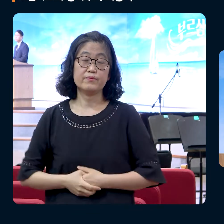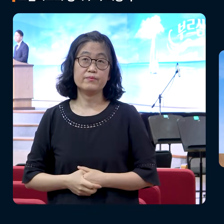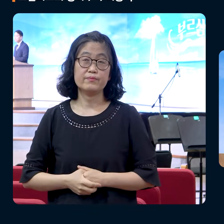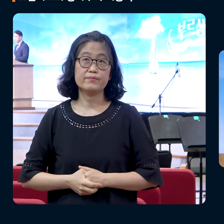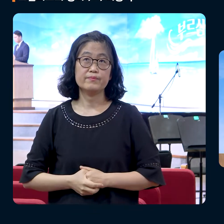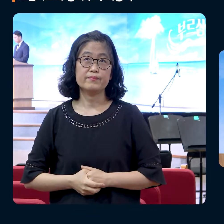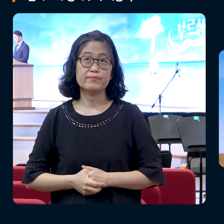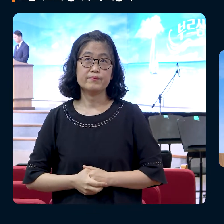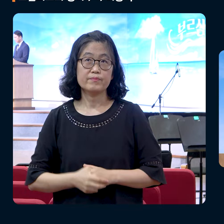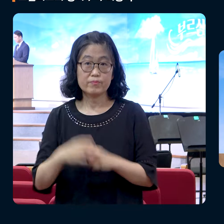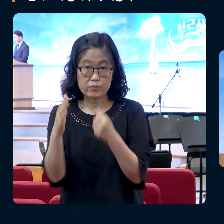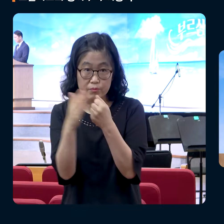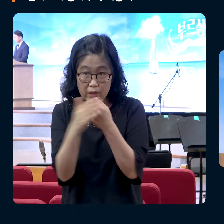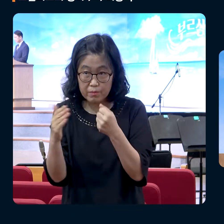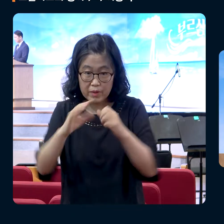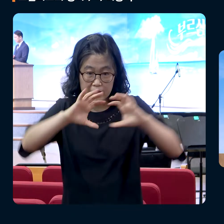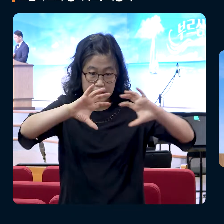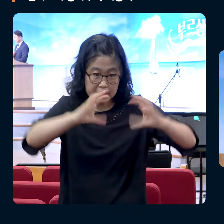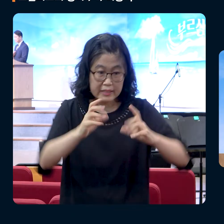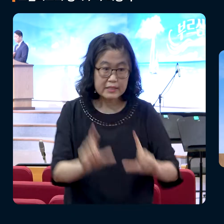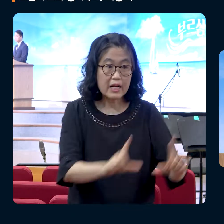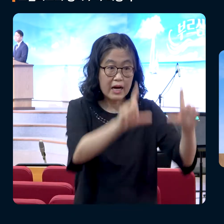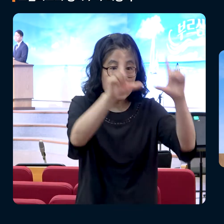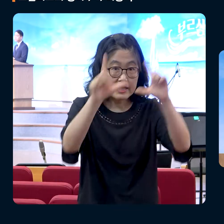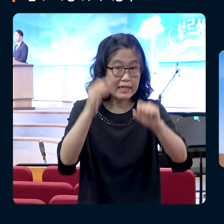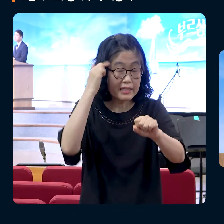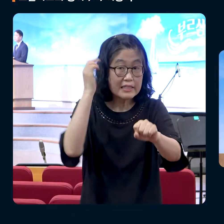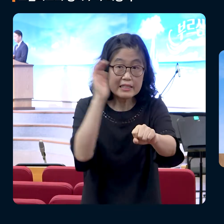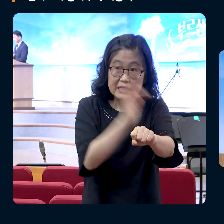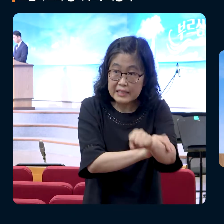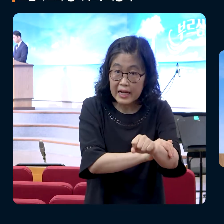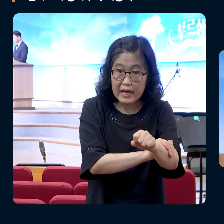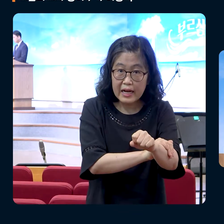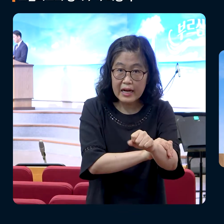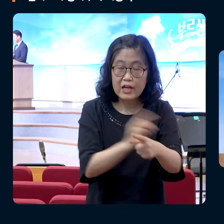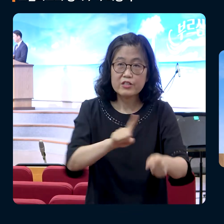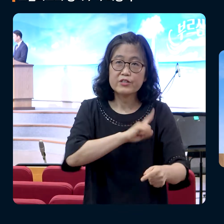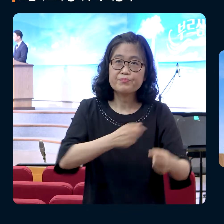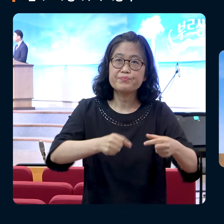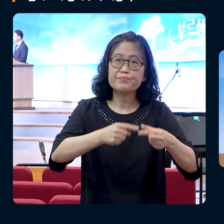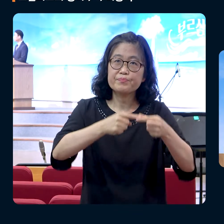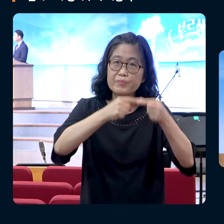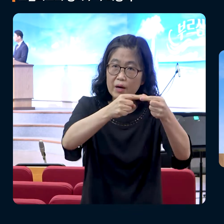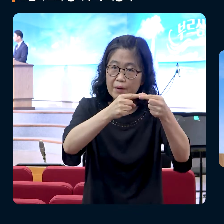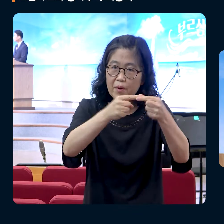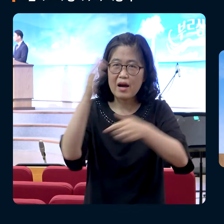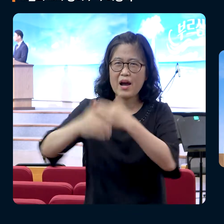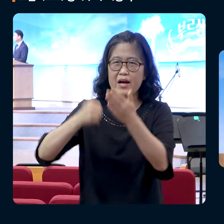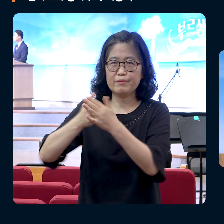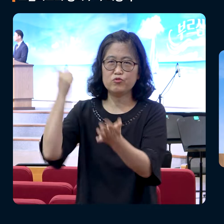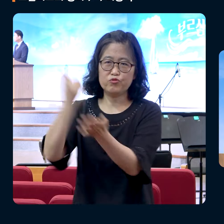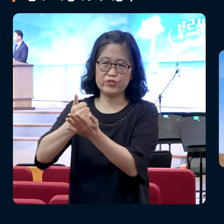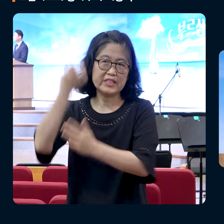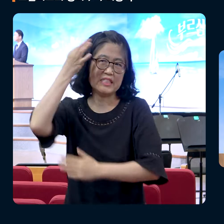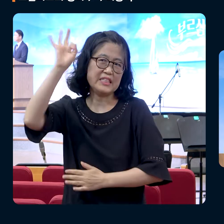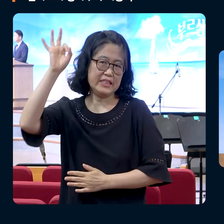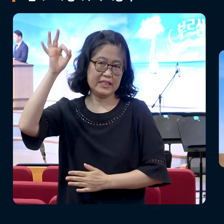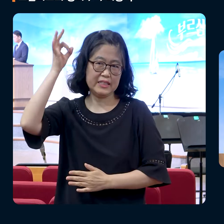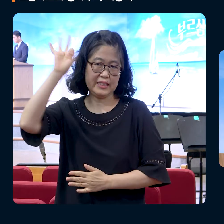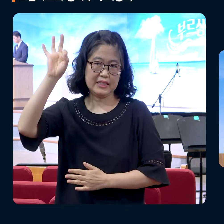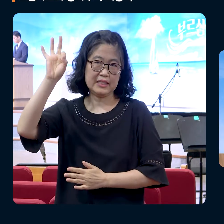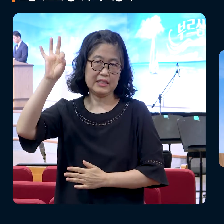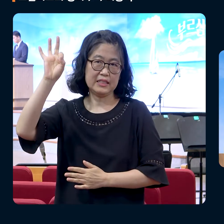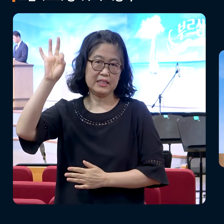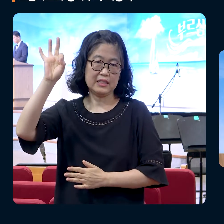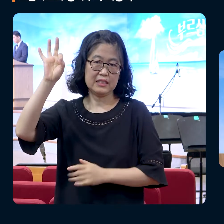것입니다. 그렇기 때문에 세상을 사는 지혜의 첫 번째는 바로 하나님이 주인이심을